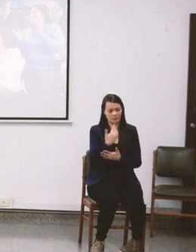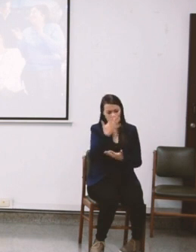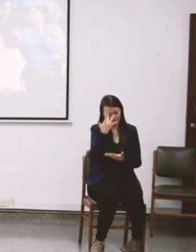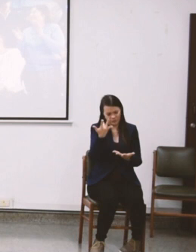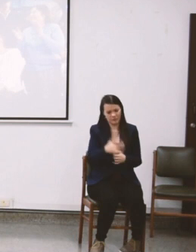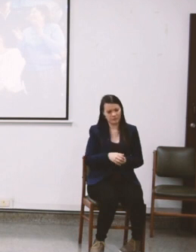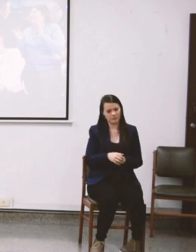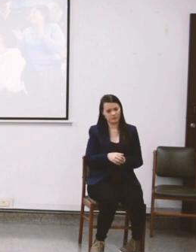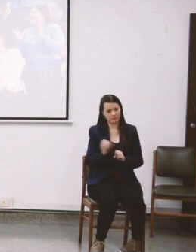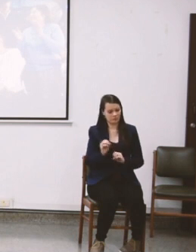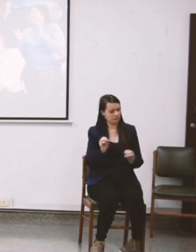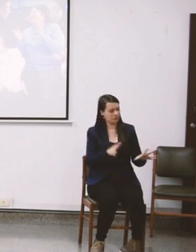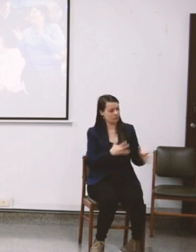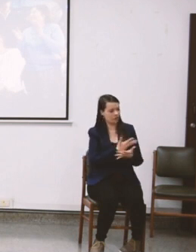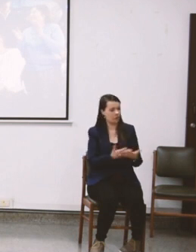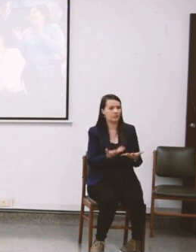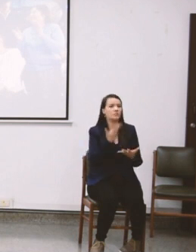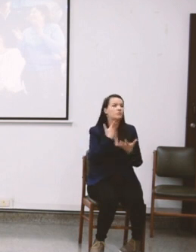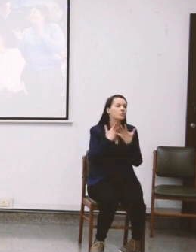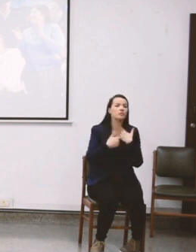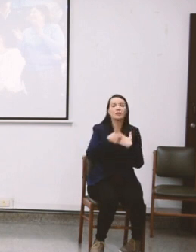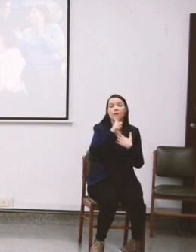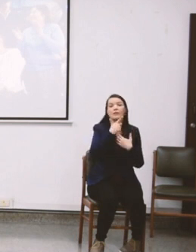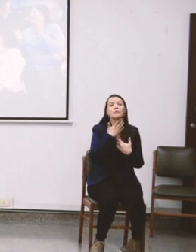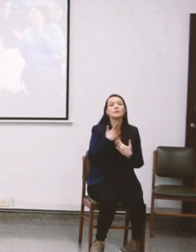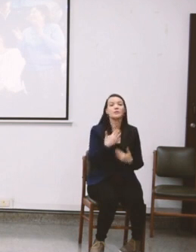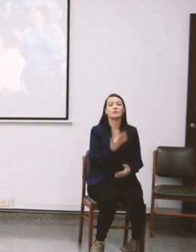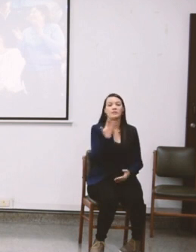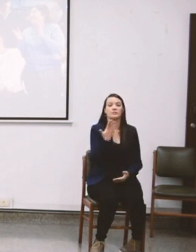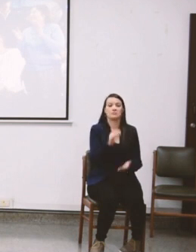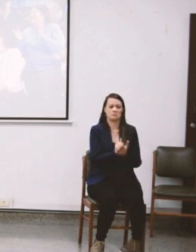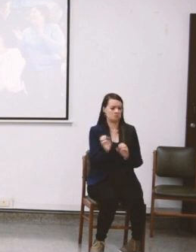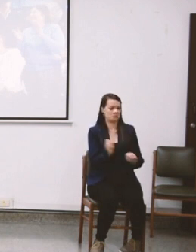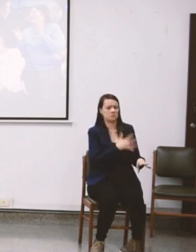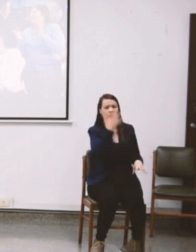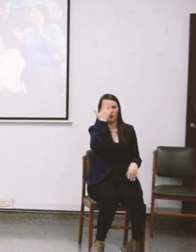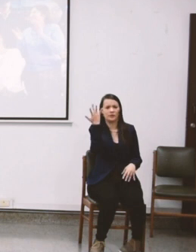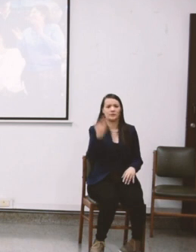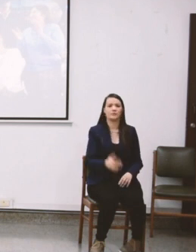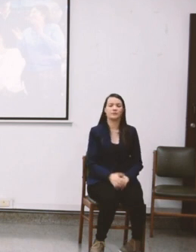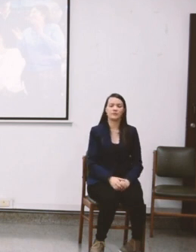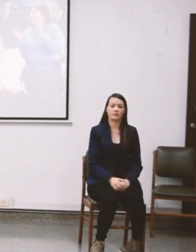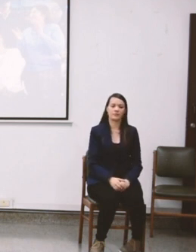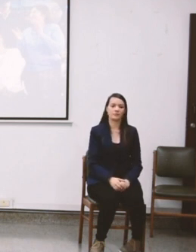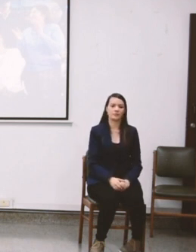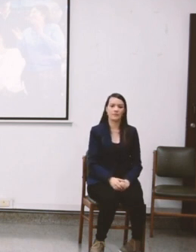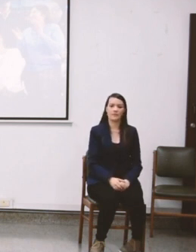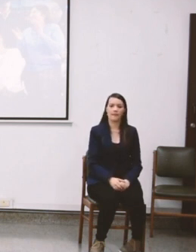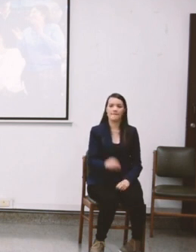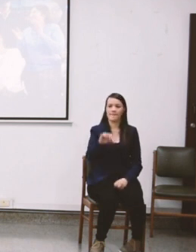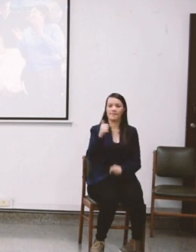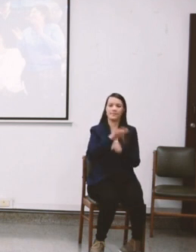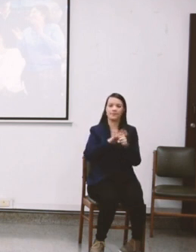qué va a renunciar a algo que le gusta tanto como es el beber, ¿no? Entonces pienso como otras situaciones que tienen que